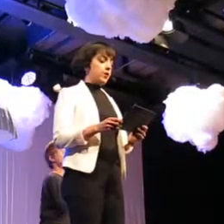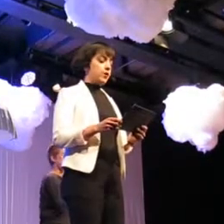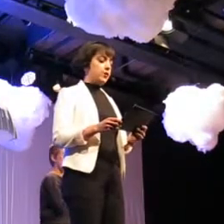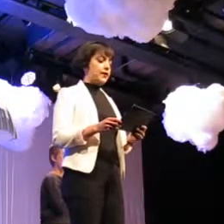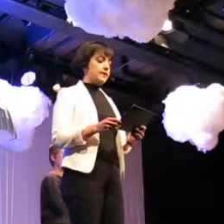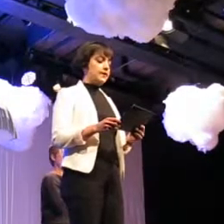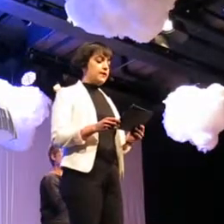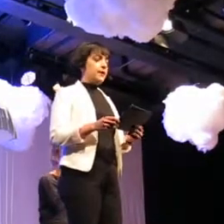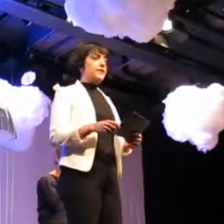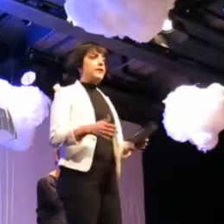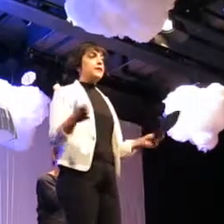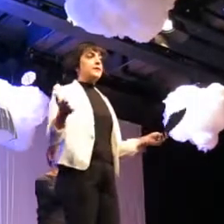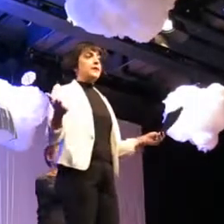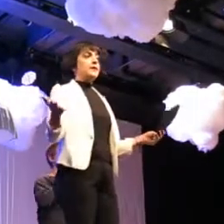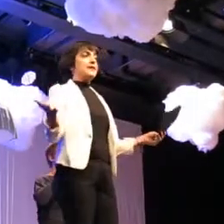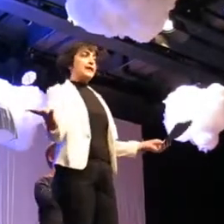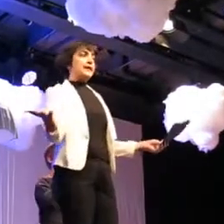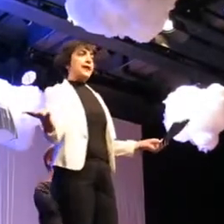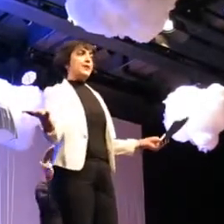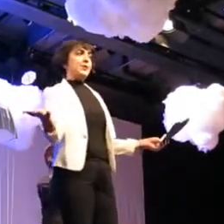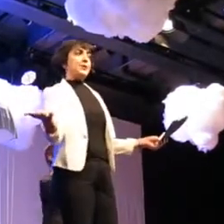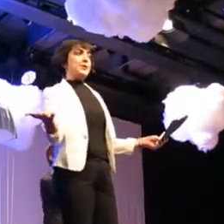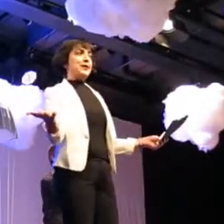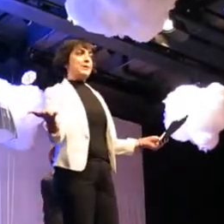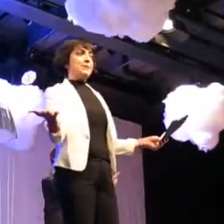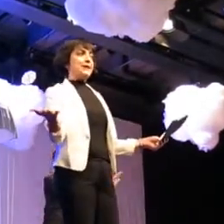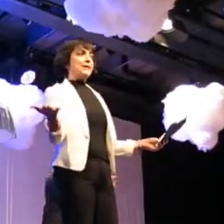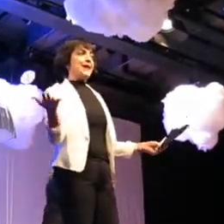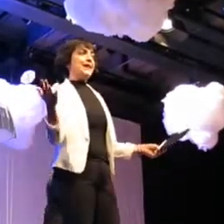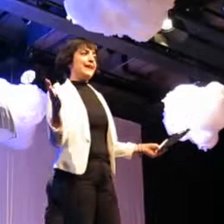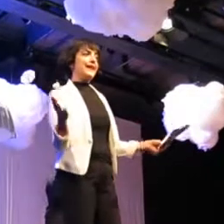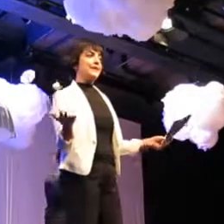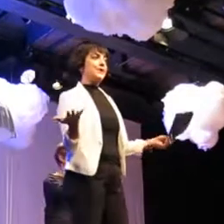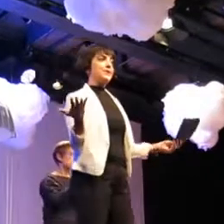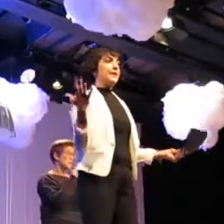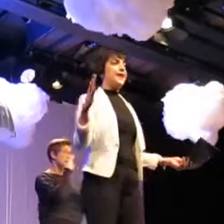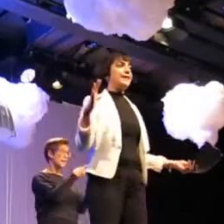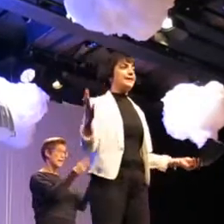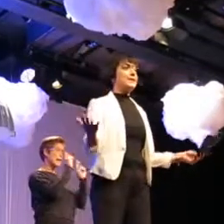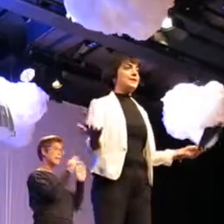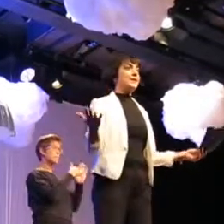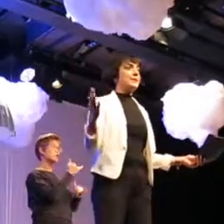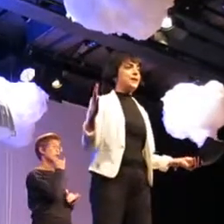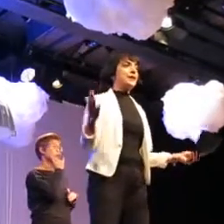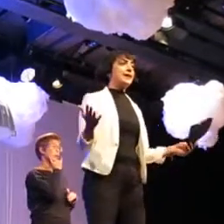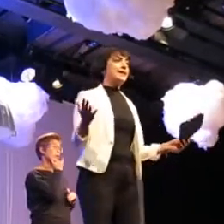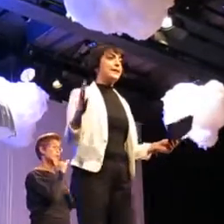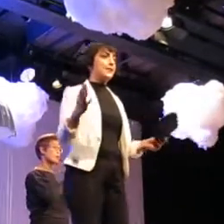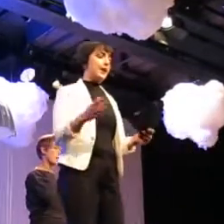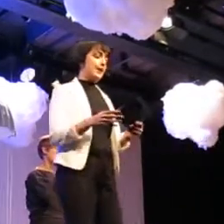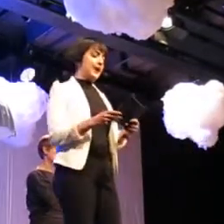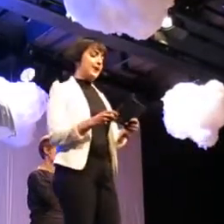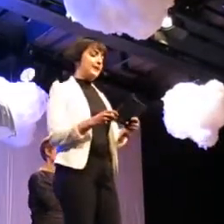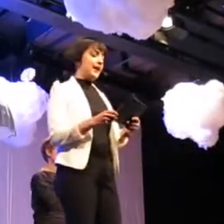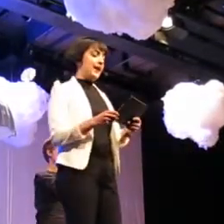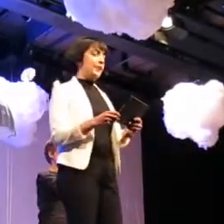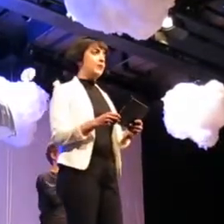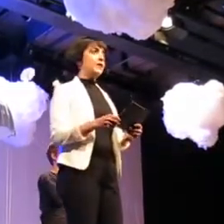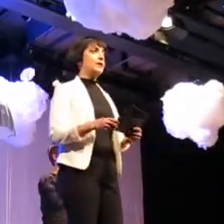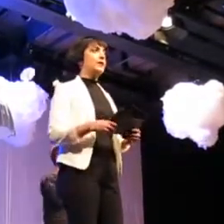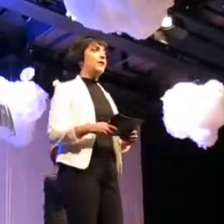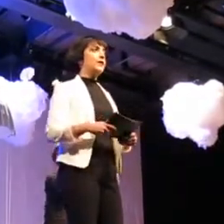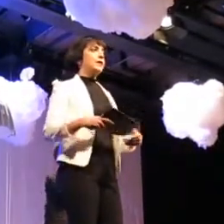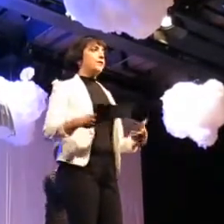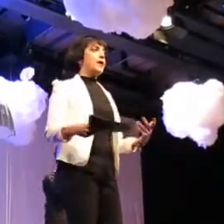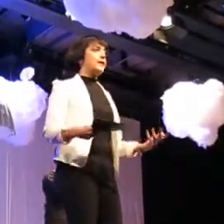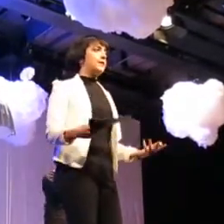vara ett föregångsland. Jag vet inte om ni har sett det här YouTube-klippet med en kille som helt plötsligt börjar dansa på en gräsäng